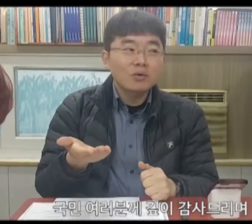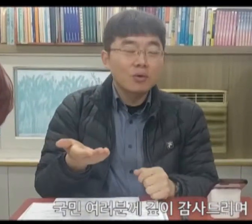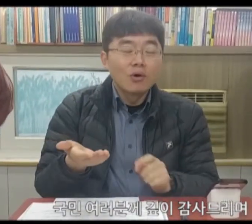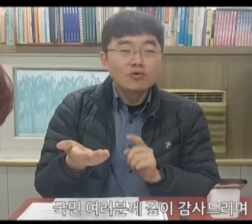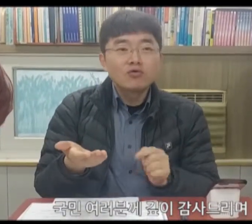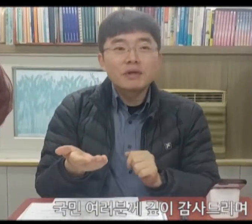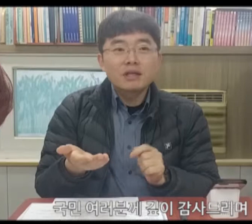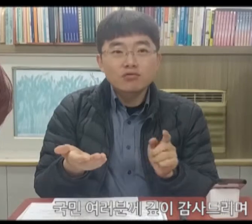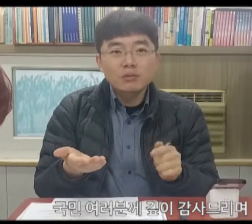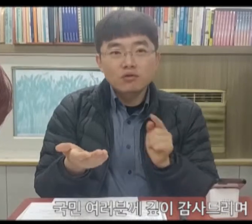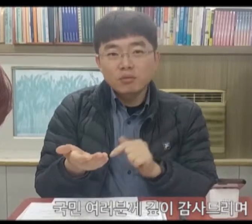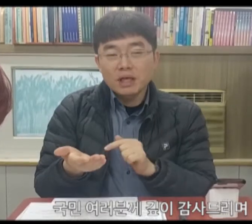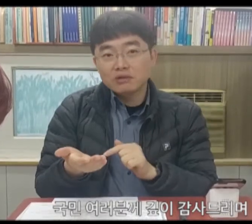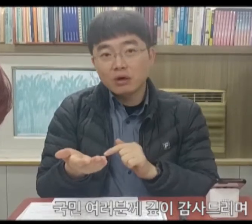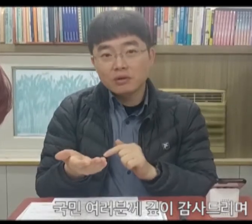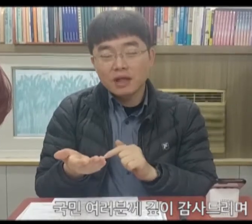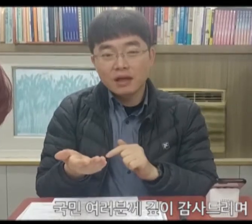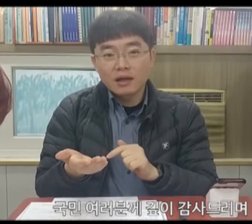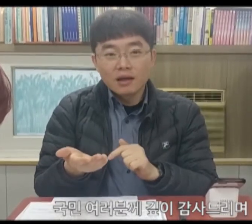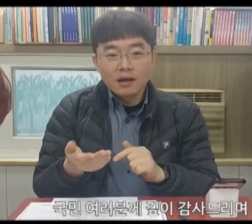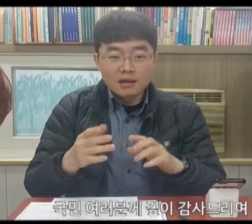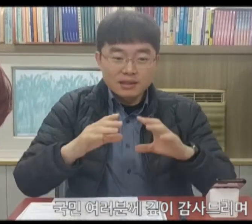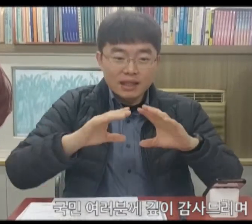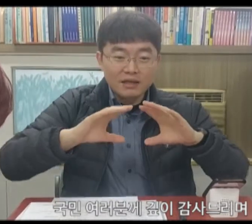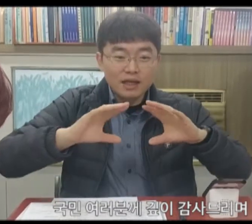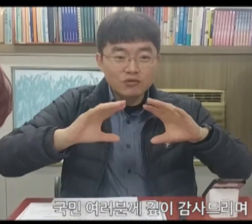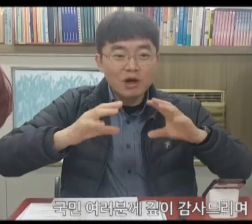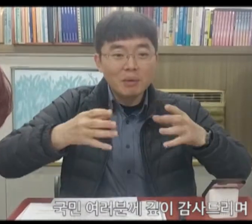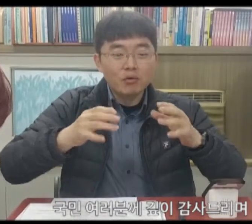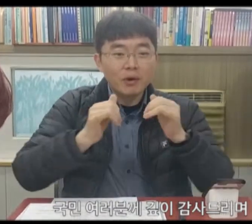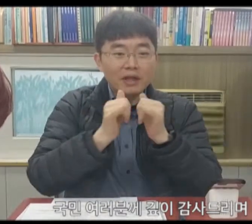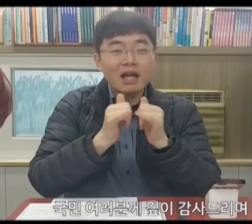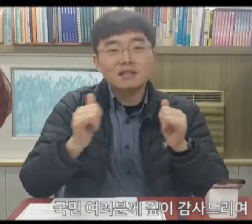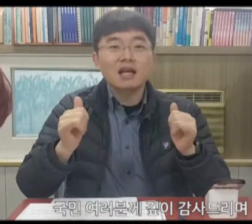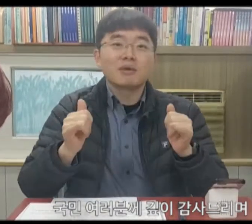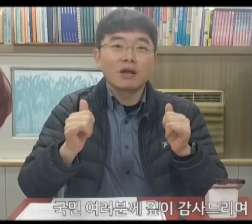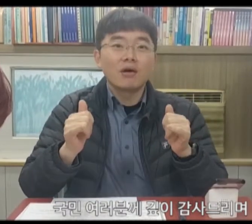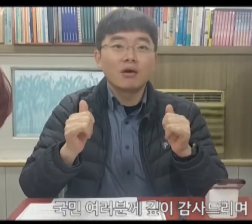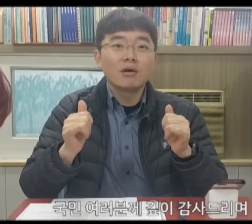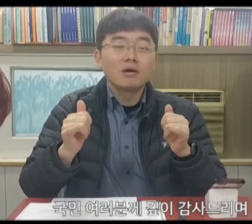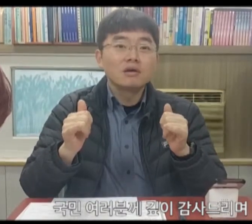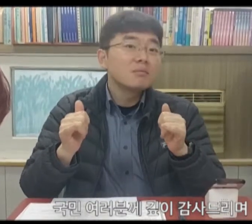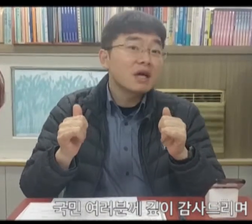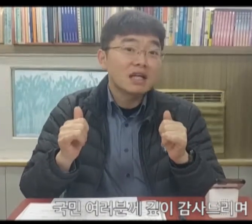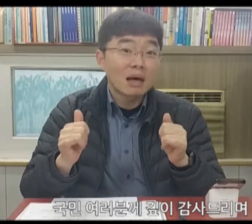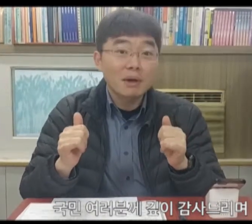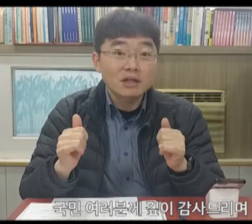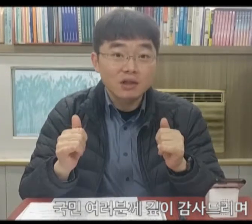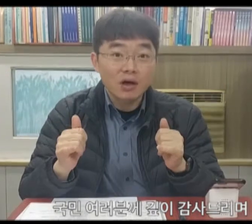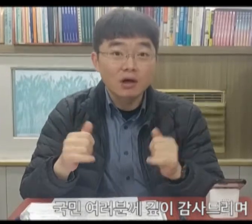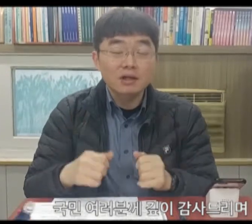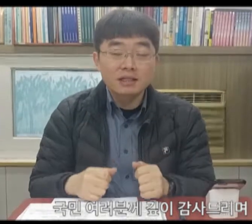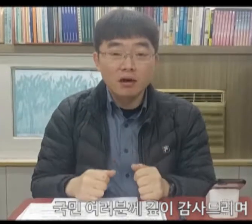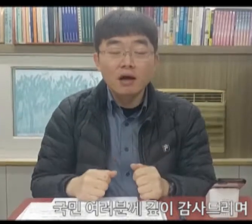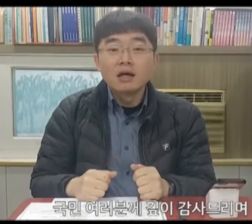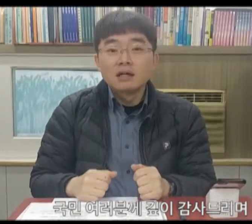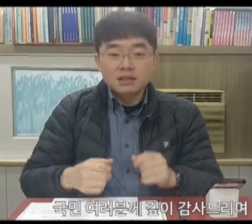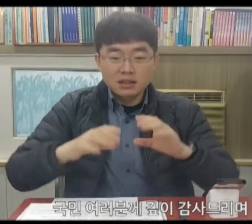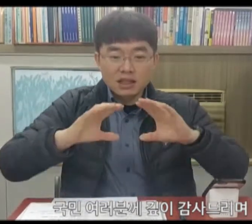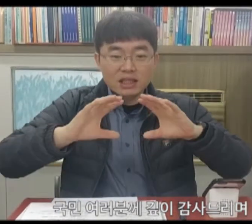여기서도 국민 계속 나오는데 이렇게 수화만 보면 나라 사람이에요. 의미가 잘 안 맞아져요. 그래서 이